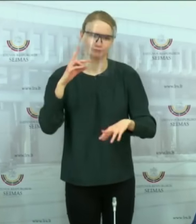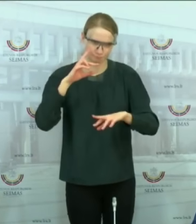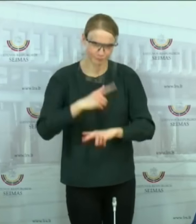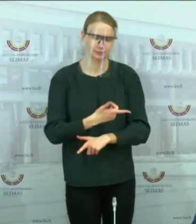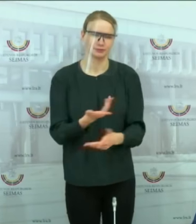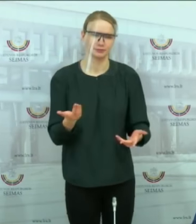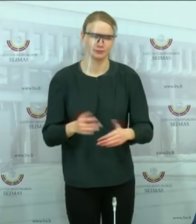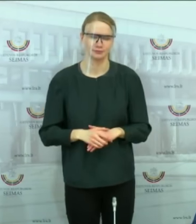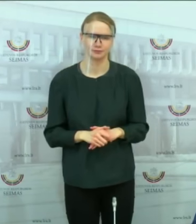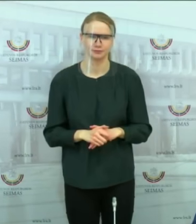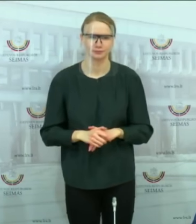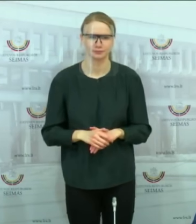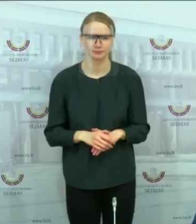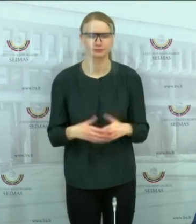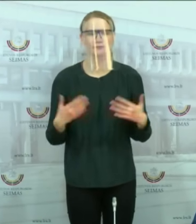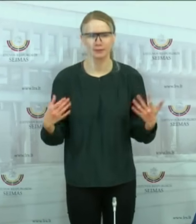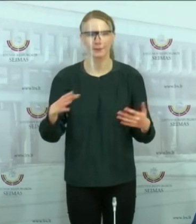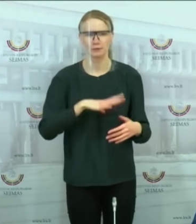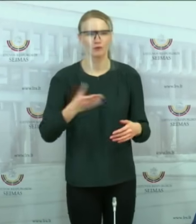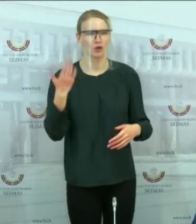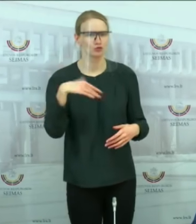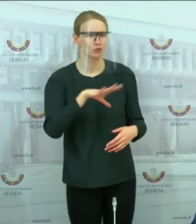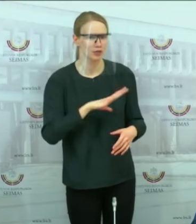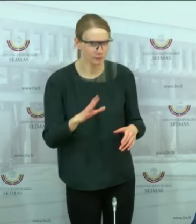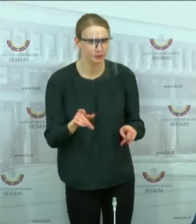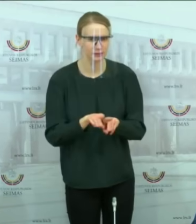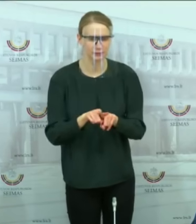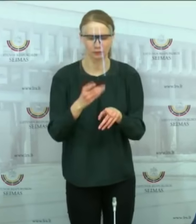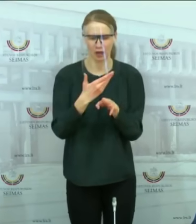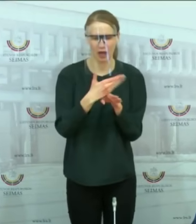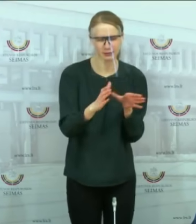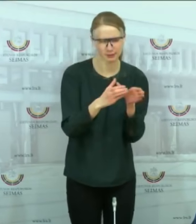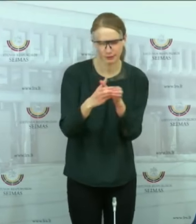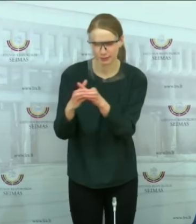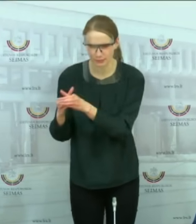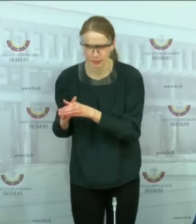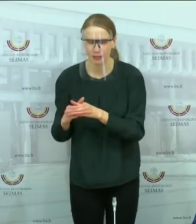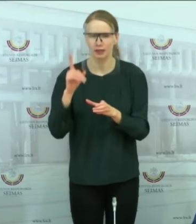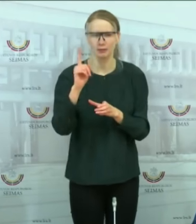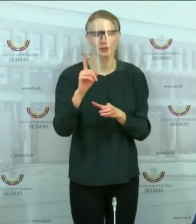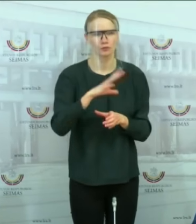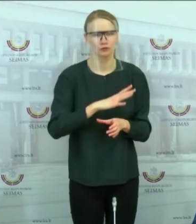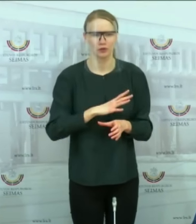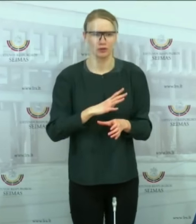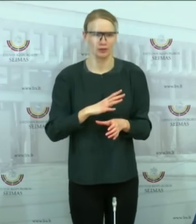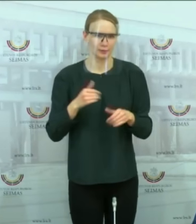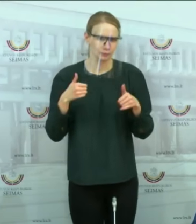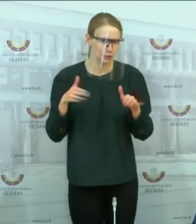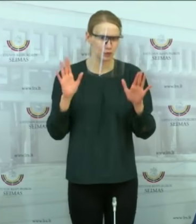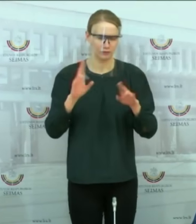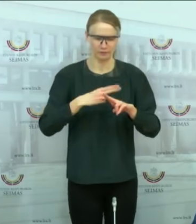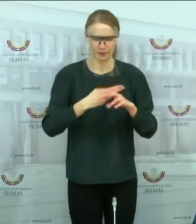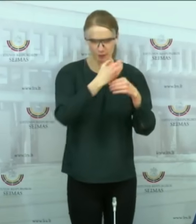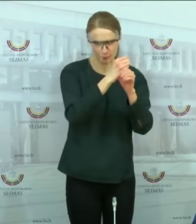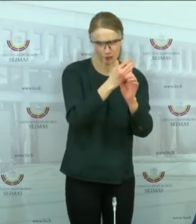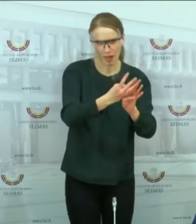susidubliavimų, tą, ką būdavo įmanoma, mes ir anksčiau atskirdavom, bet tikrai ne viską būdavo įmanoma atskirti, buvo daug